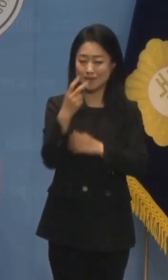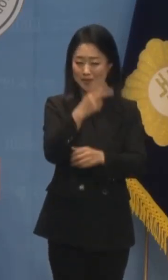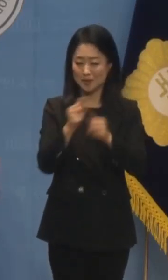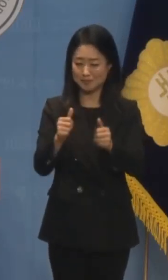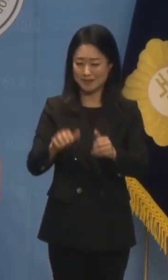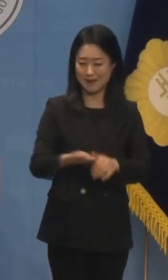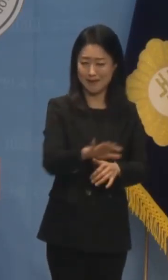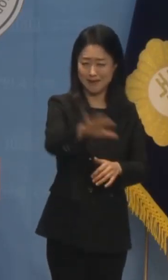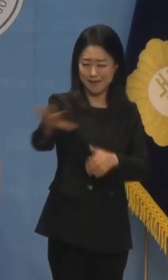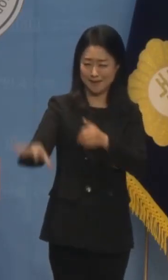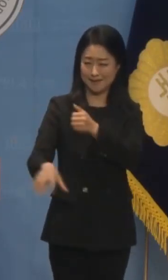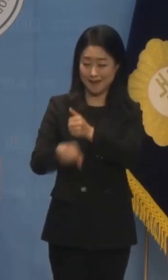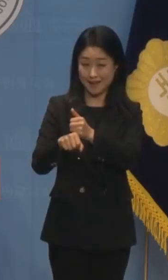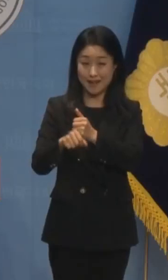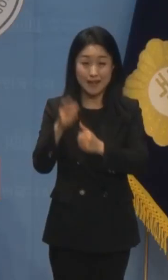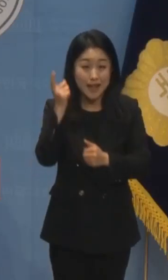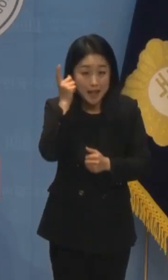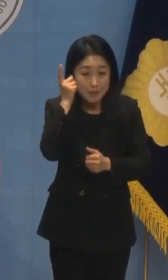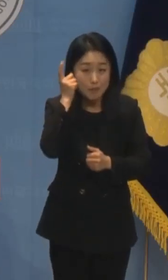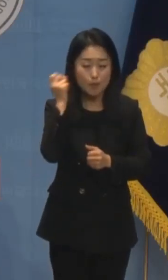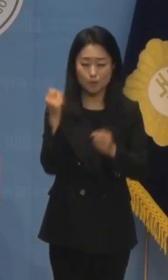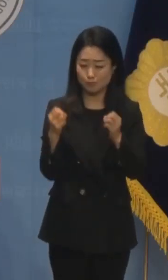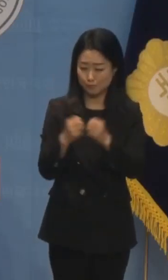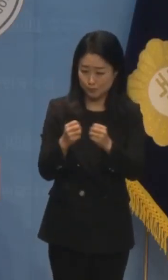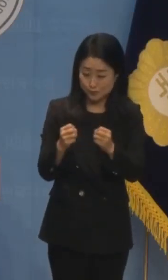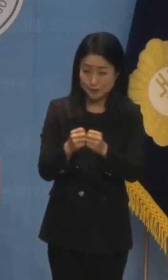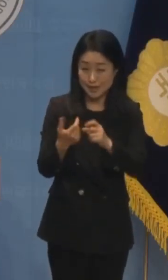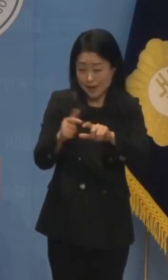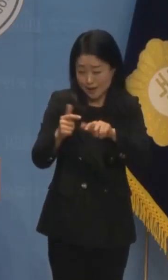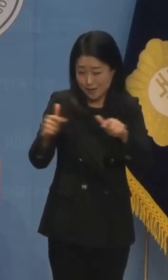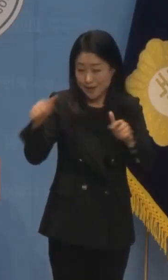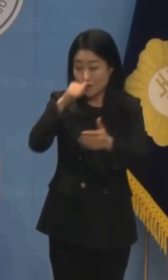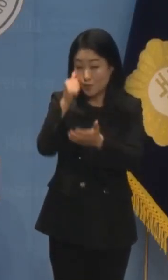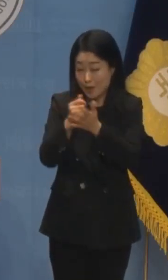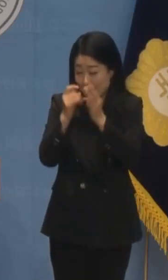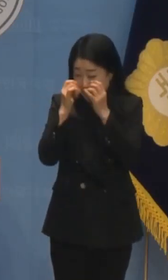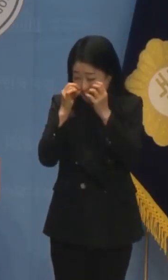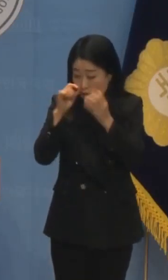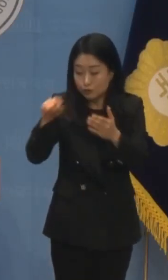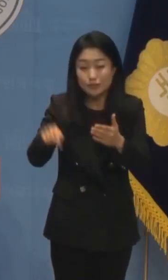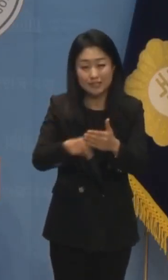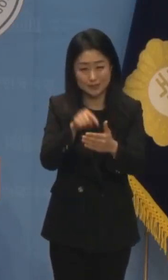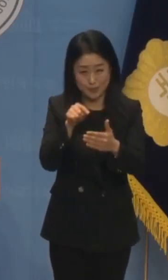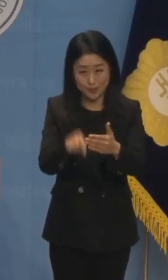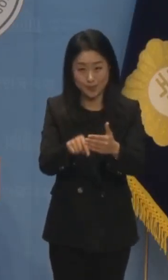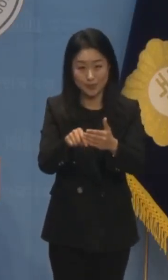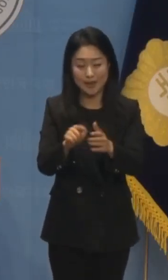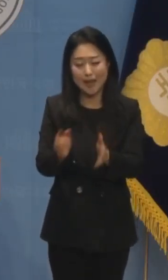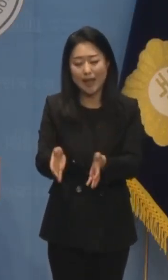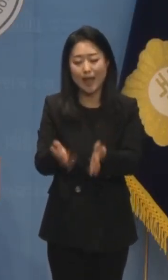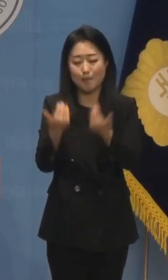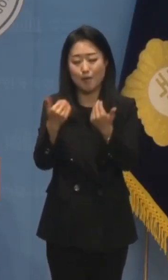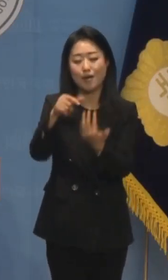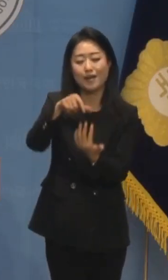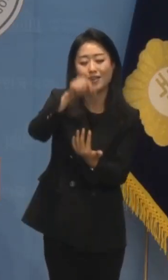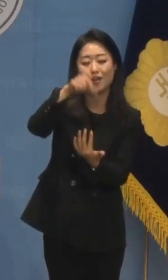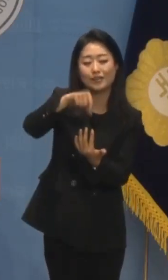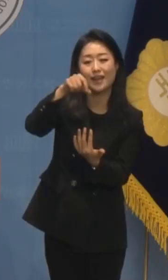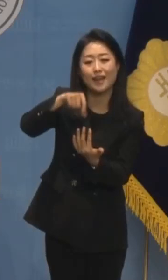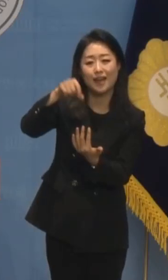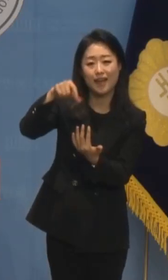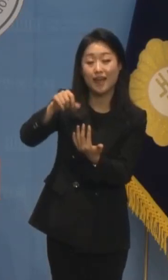검찰이 통화기록과 문자로 입증될 여러 범죄 혐의 가운데 가벼운 것으로